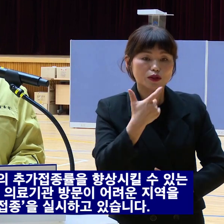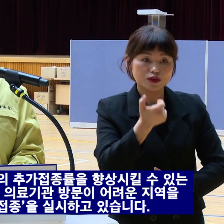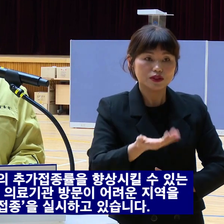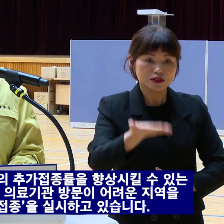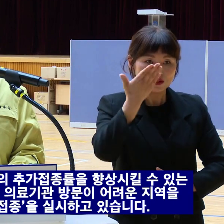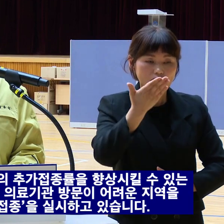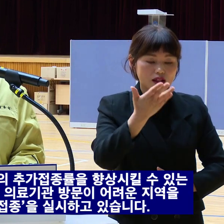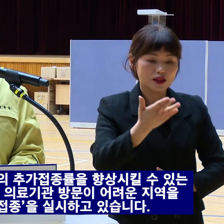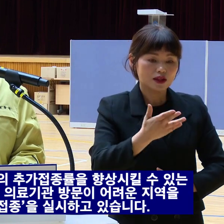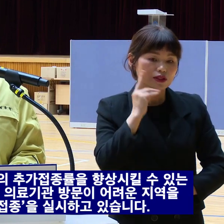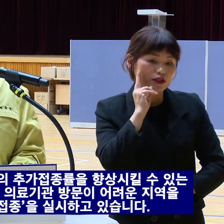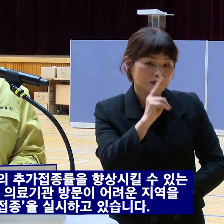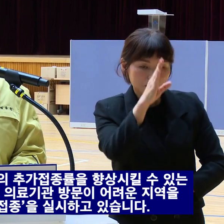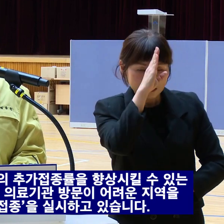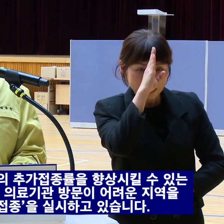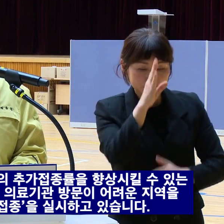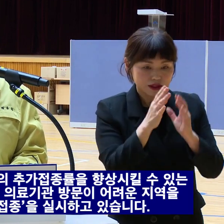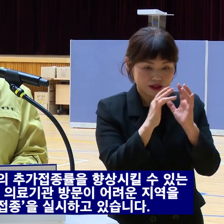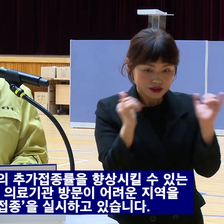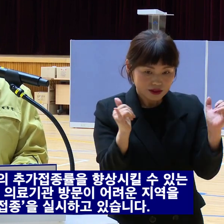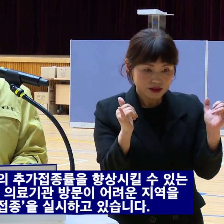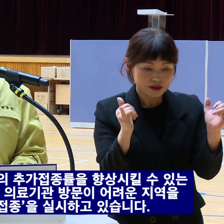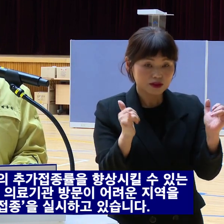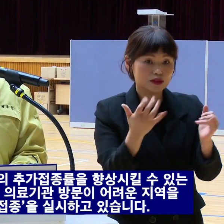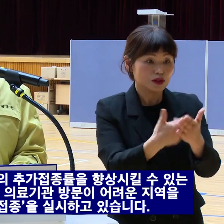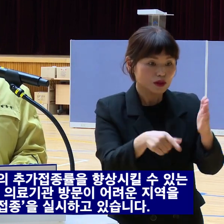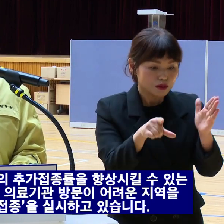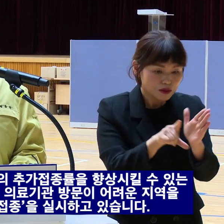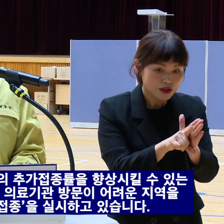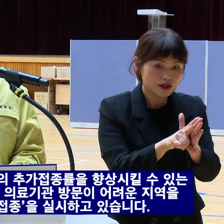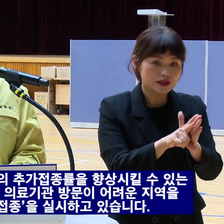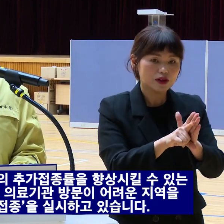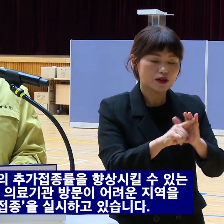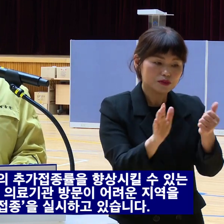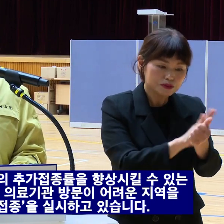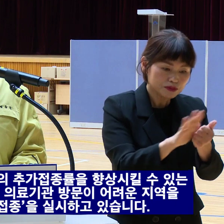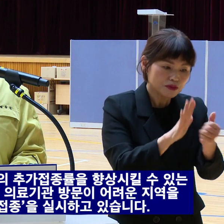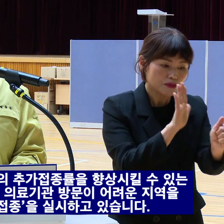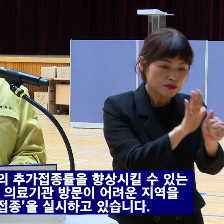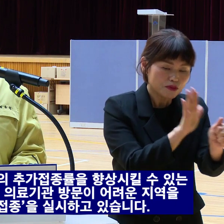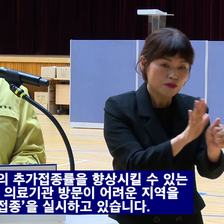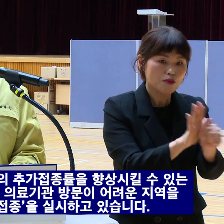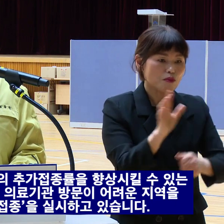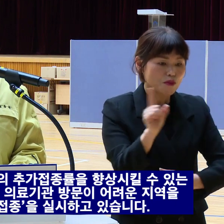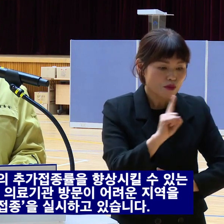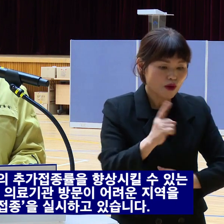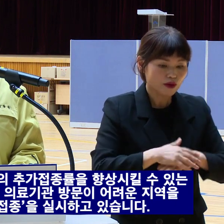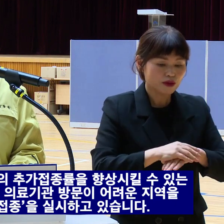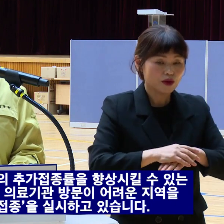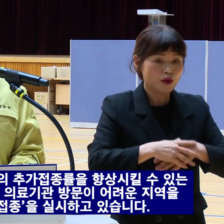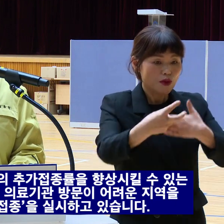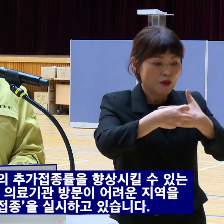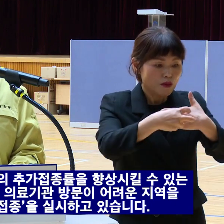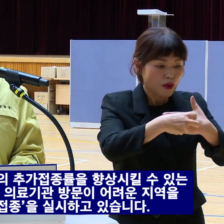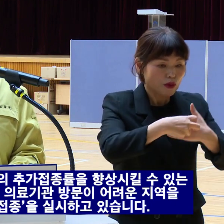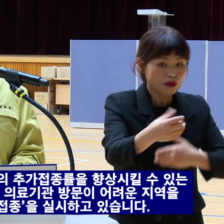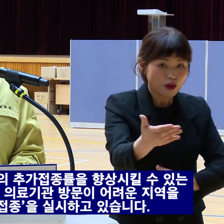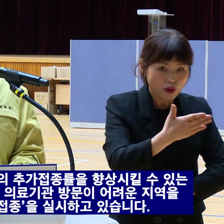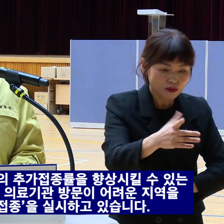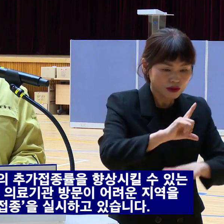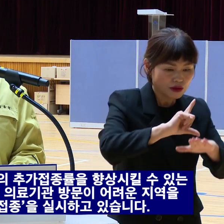추가 접종률을 향상시킬 수 있는 선제적인 방법으로 의료기관이 없고 의료기관